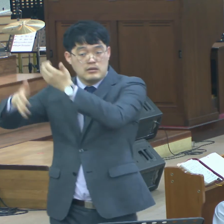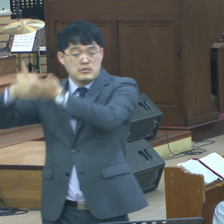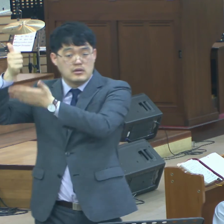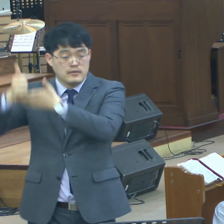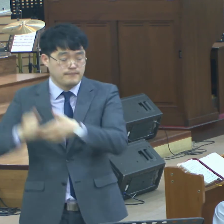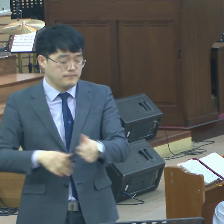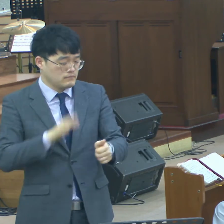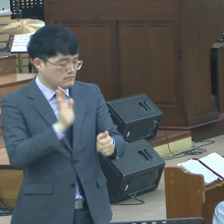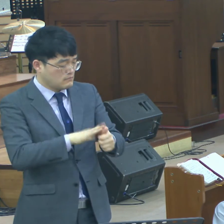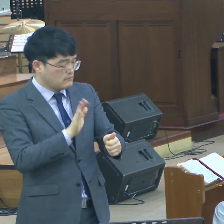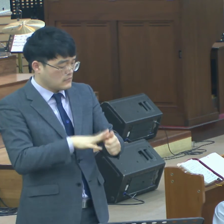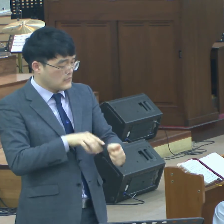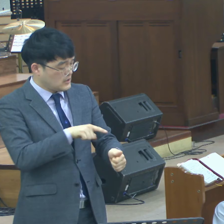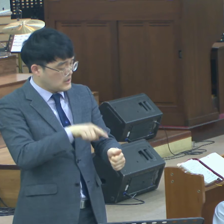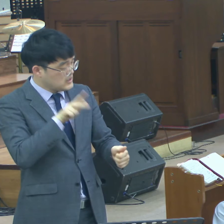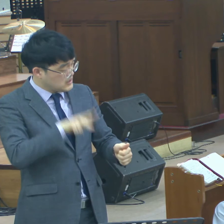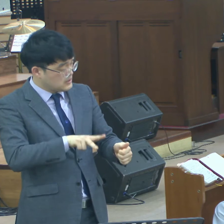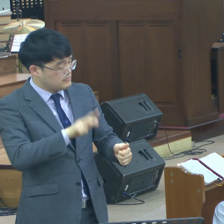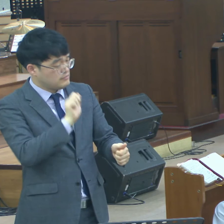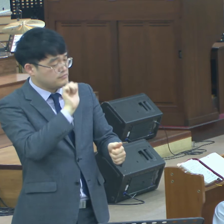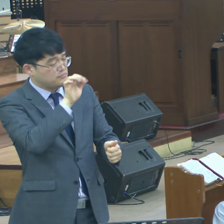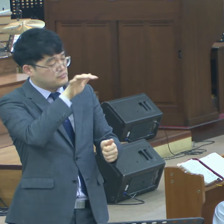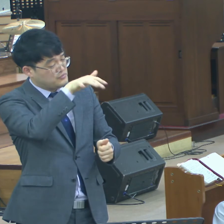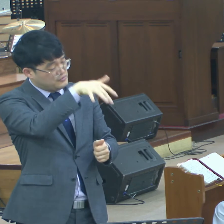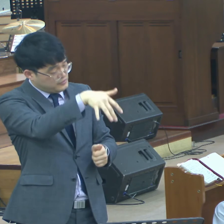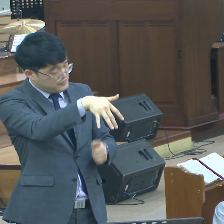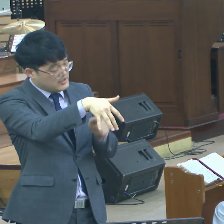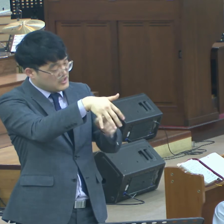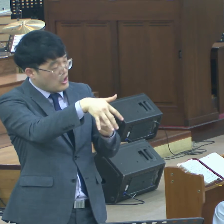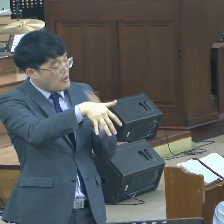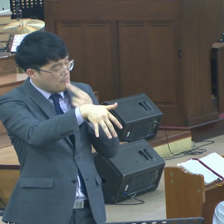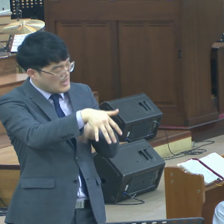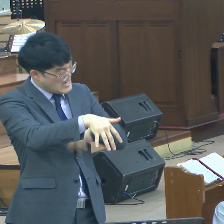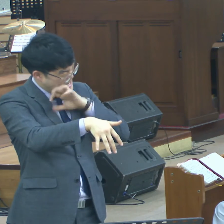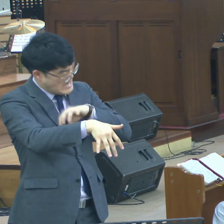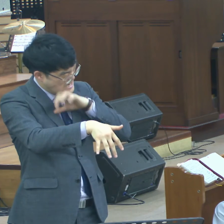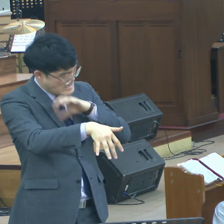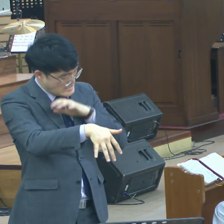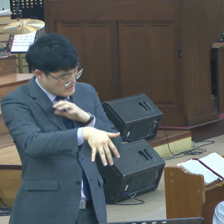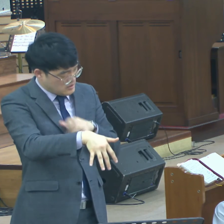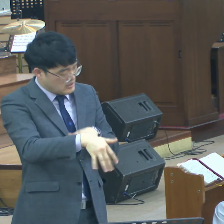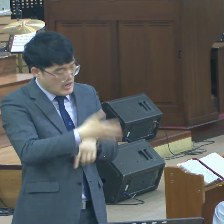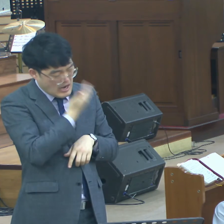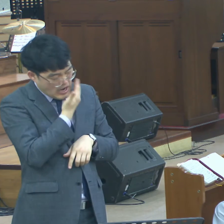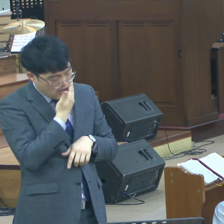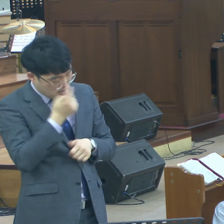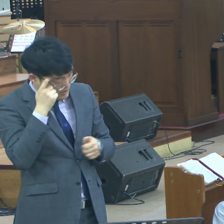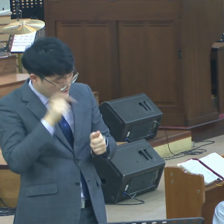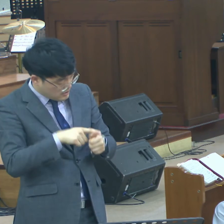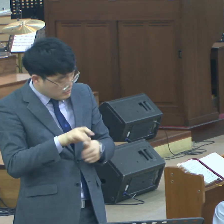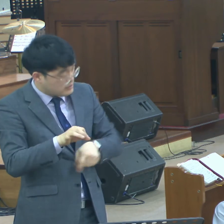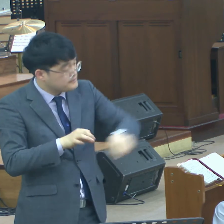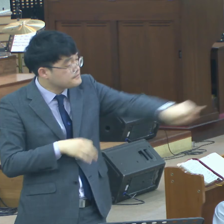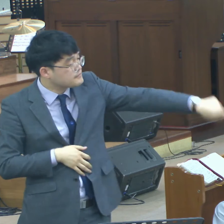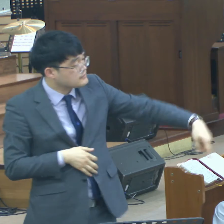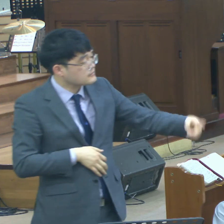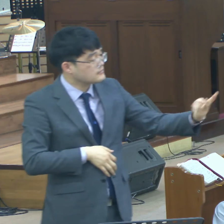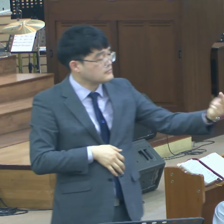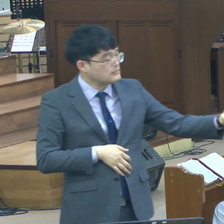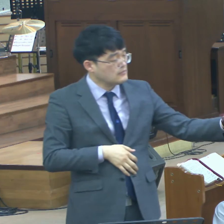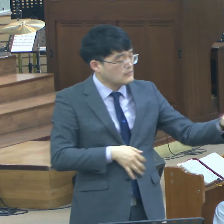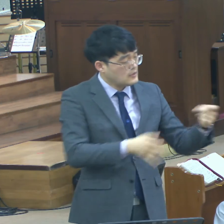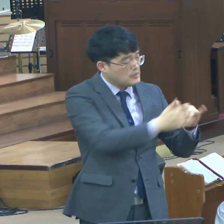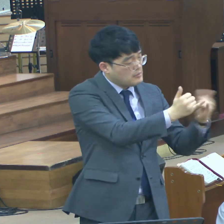그늘을 제공한 박농쿨을 아꼈다면 내가 좌우를 분별하지 못하는 12만 명을 아끼는 것이